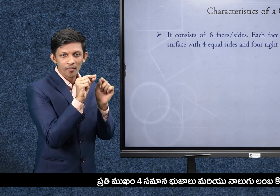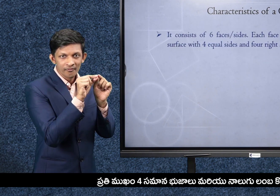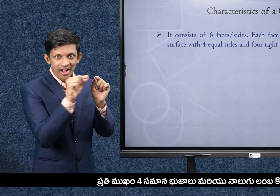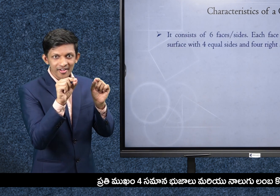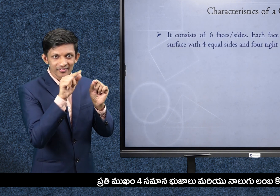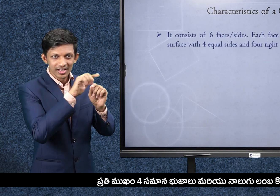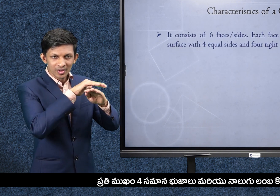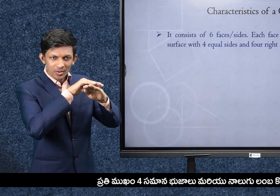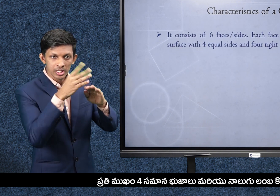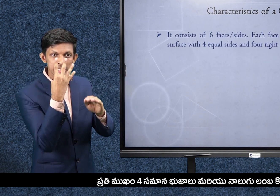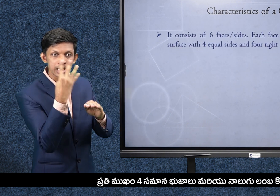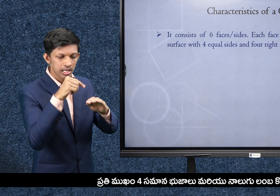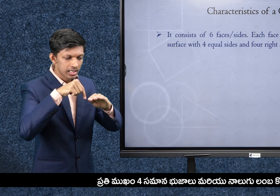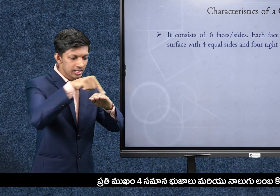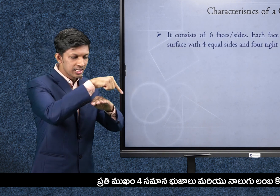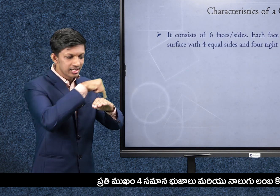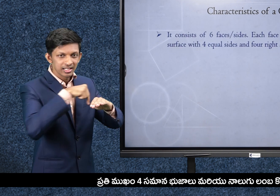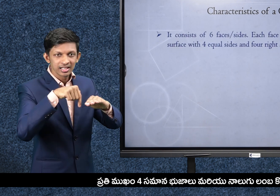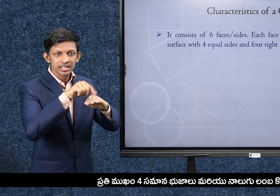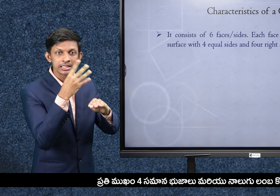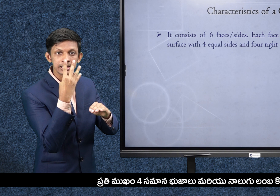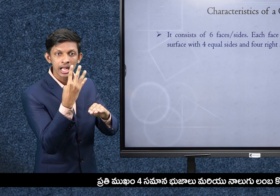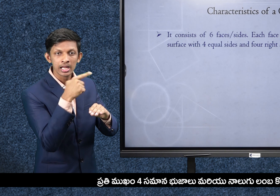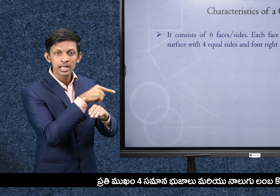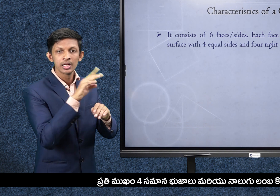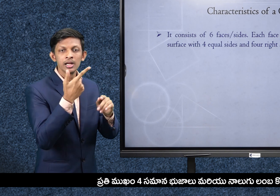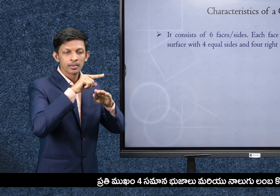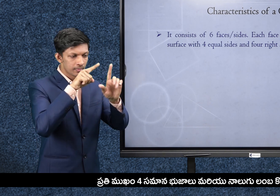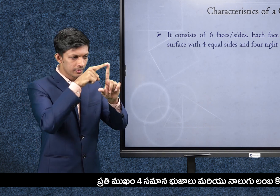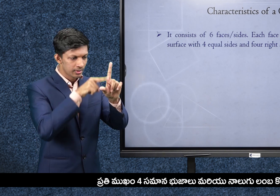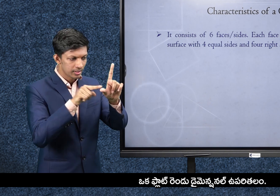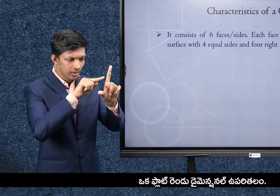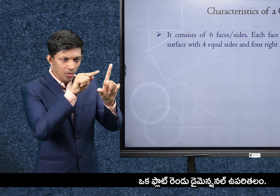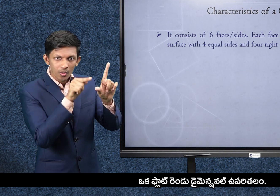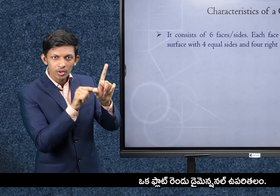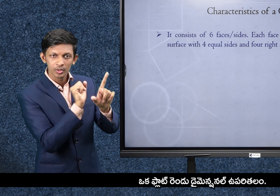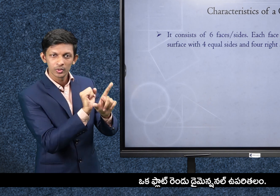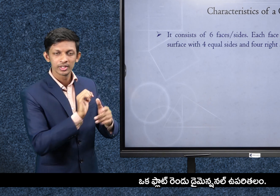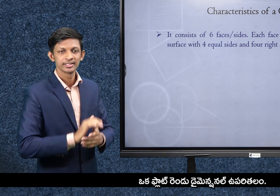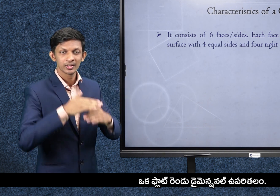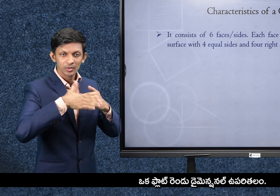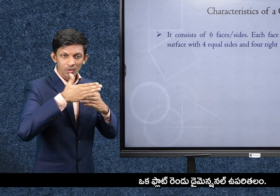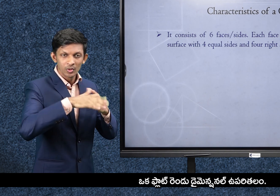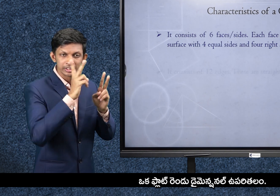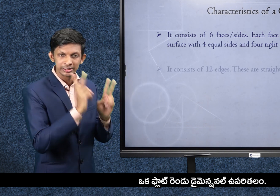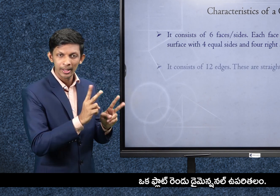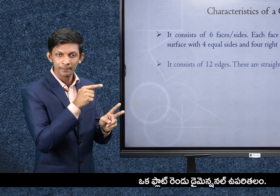ప్రతి ముఖం 4 సమాన భుజాలు మరియు 4 లంబకోణాలతో ఒక ఫ్లాట్ 2 డైమెన్షనల్